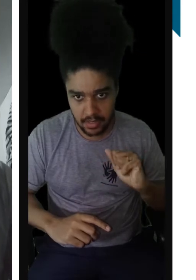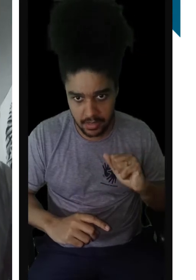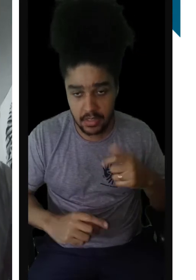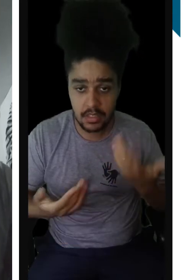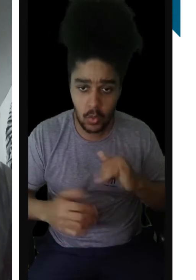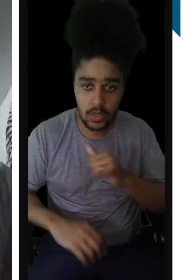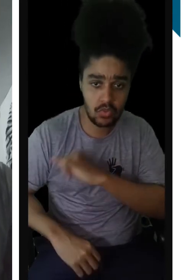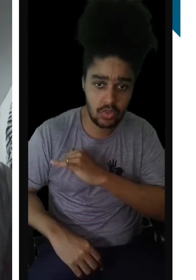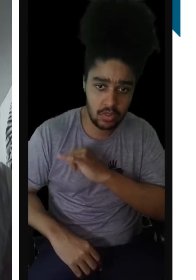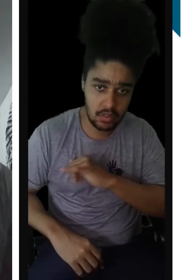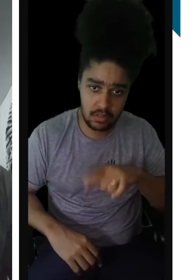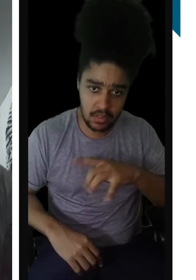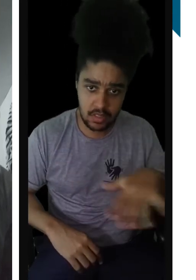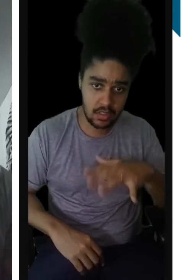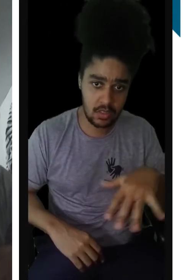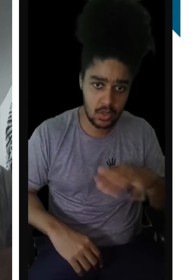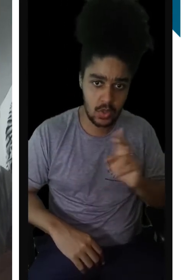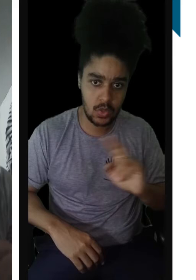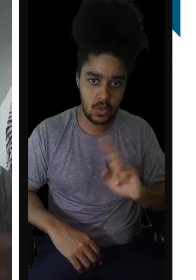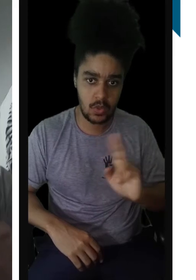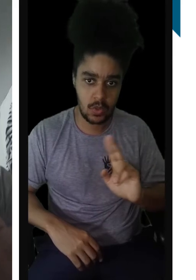áreas do Rio de Janeiro que ainda tem Mata Atlântica